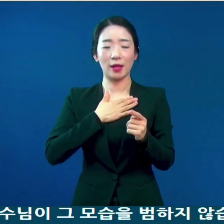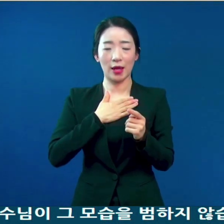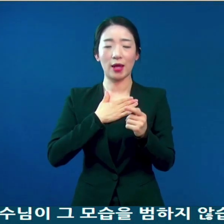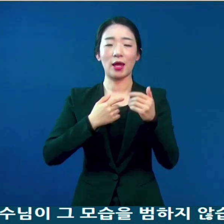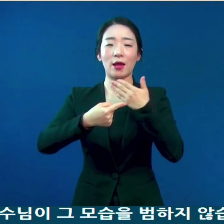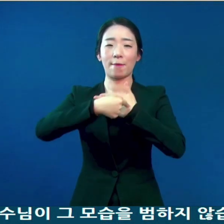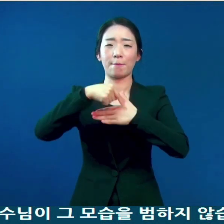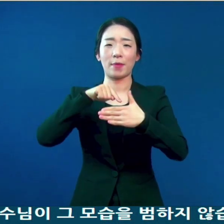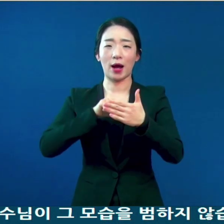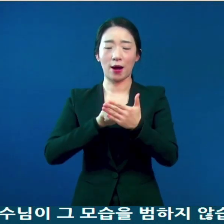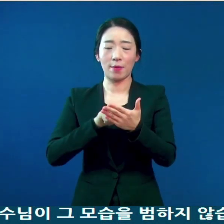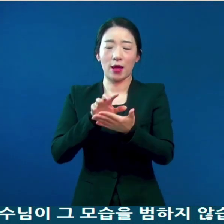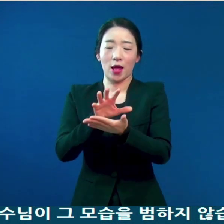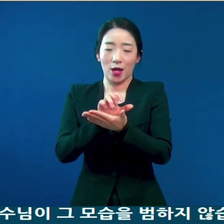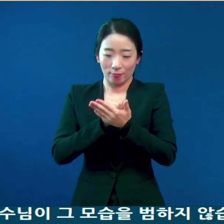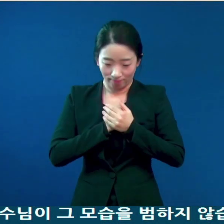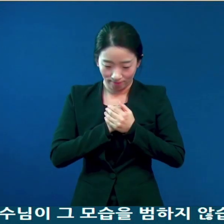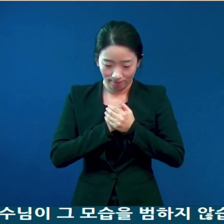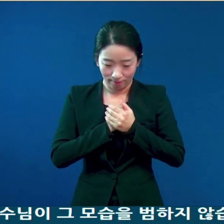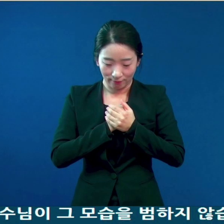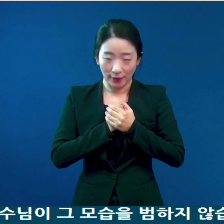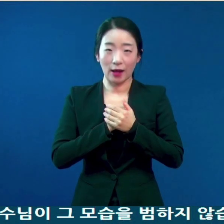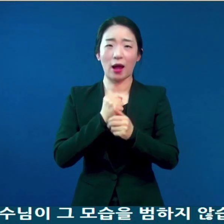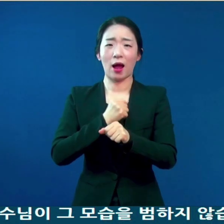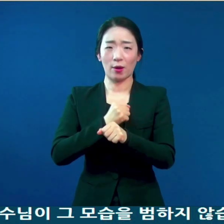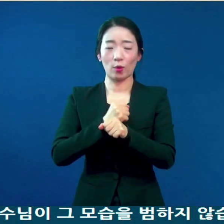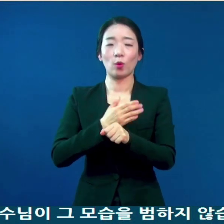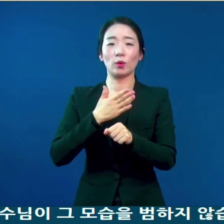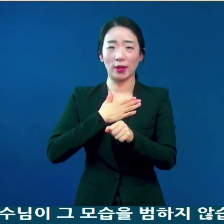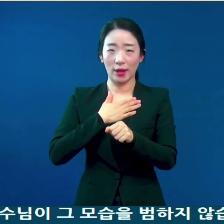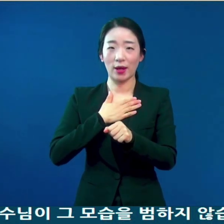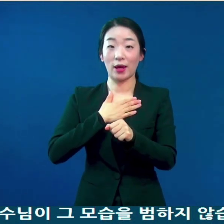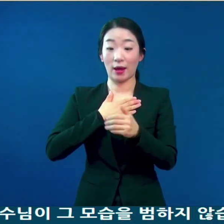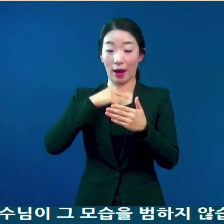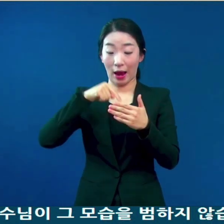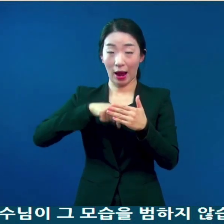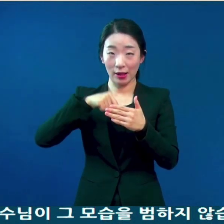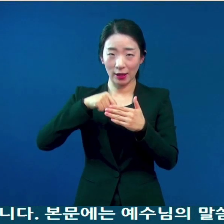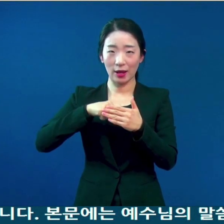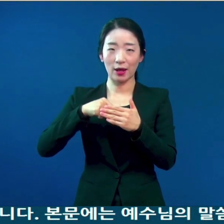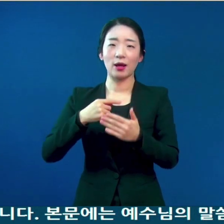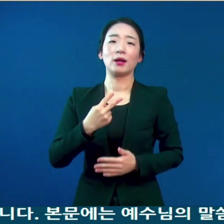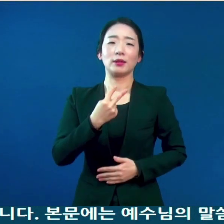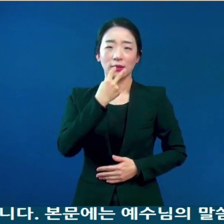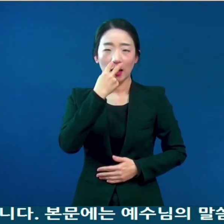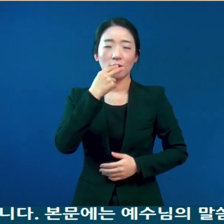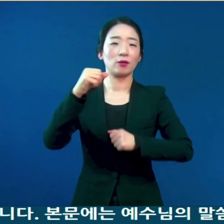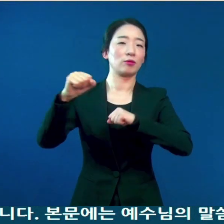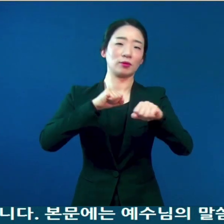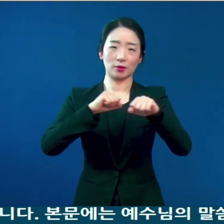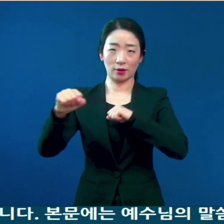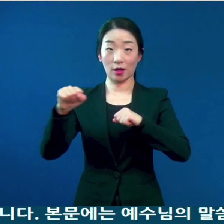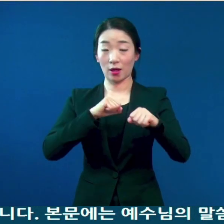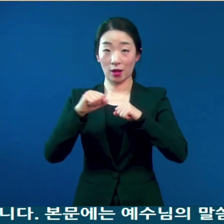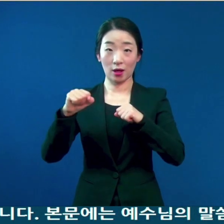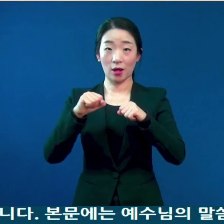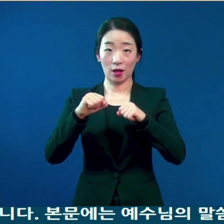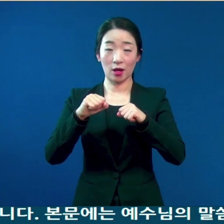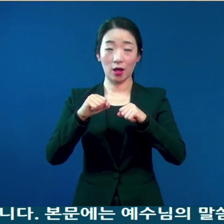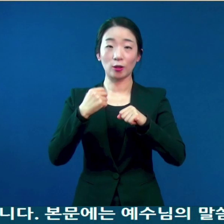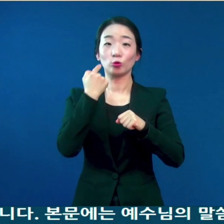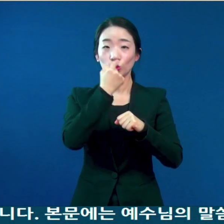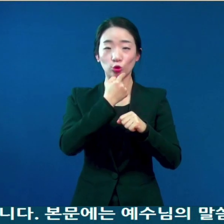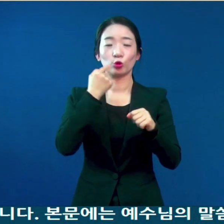잘 담아두고 이 말씀이 내 안에서 살아 움직이게 하는 것이 은혜인 줄로 믿으시기 바랍니다. 첫